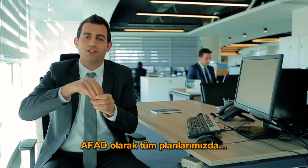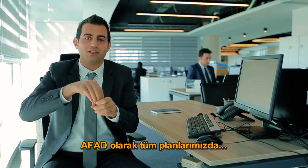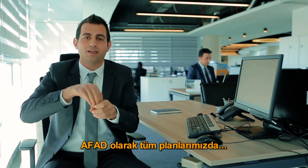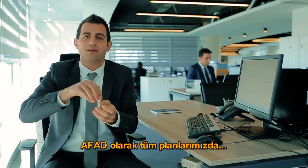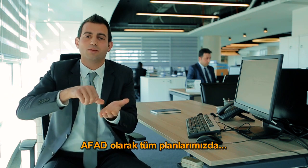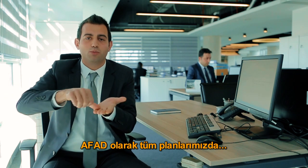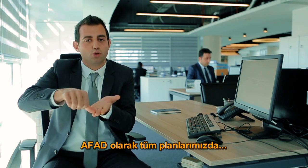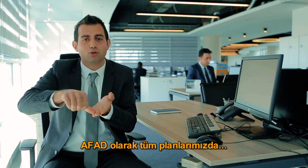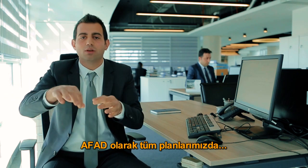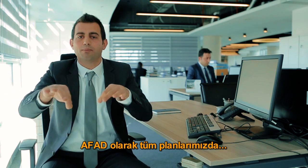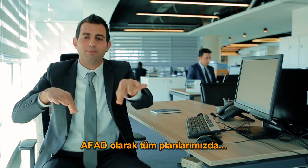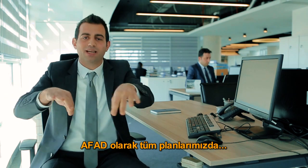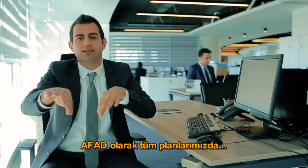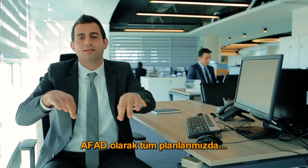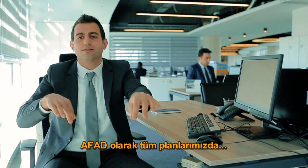ifade olarak tüm planlarımızda.